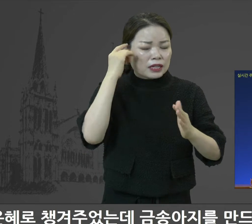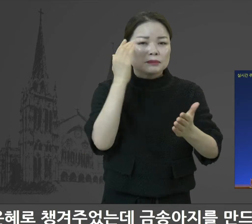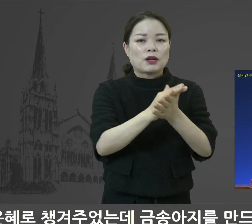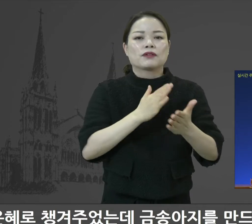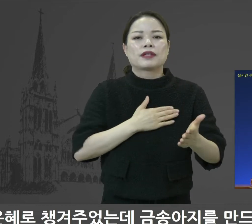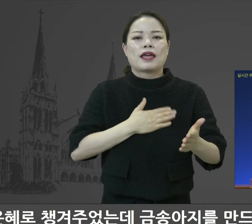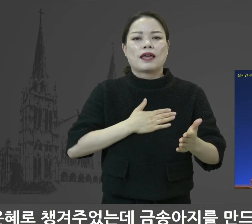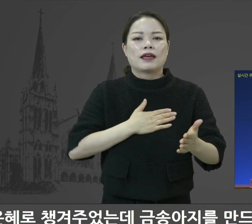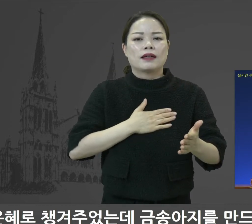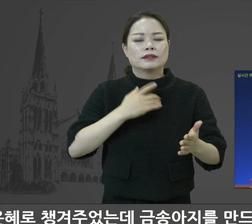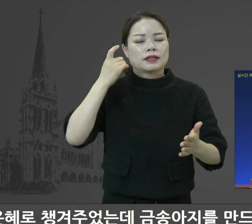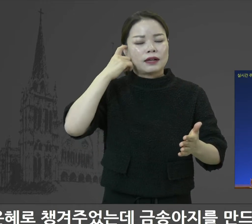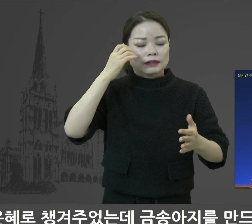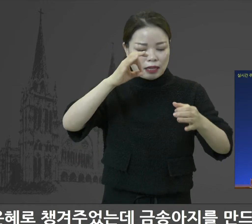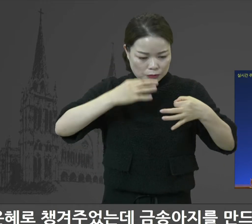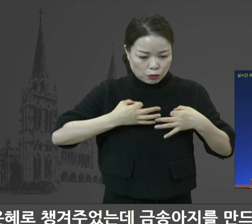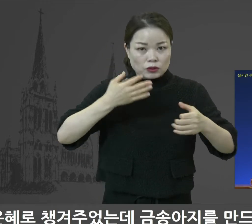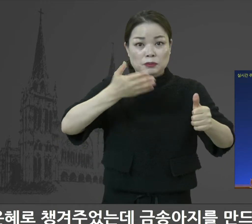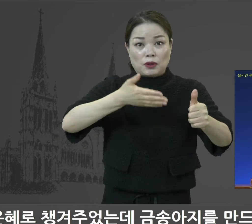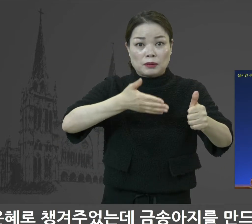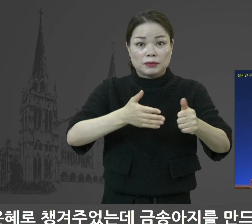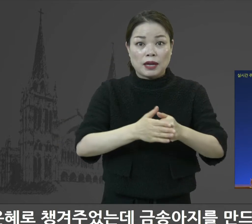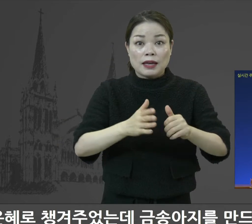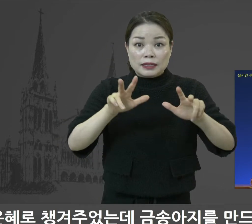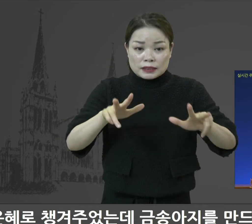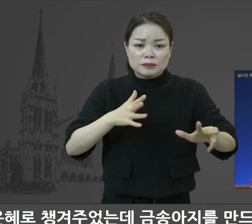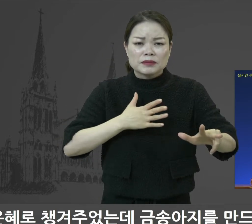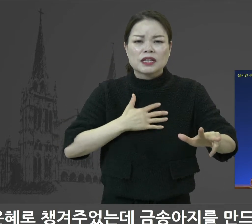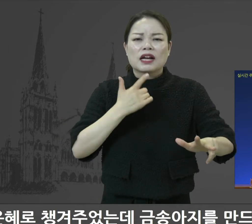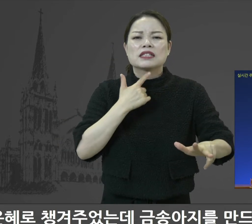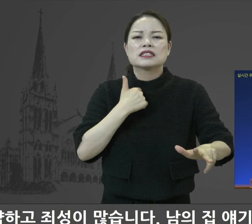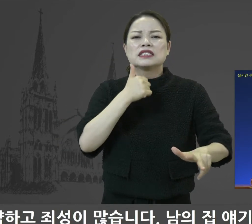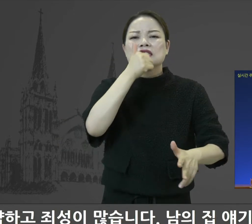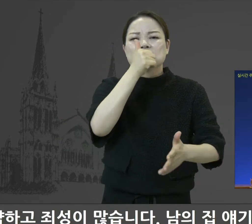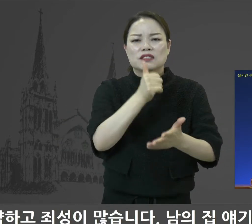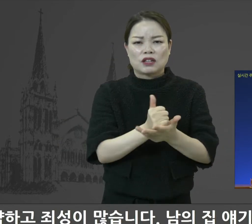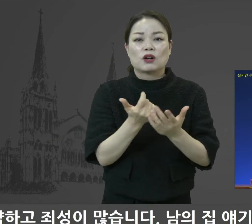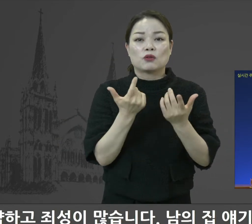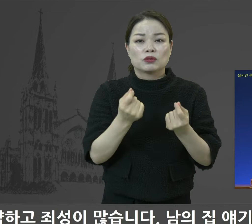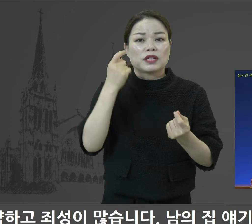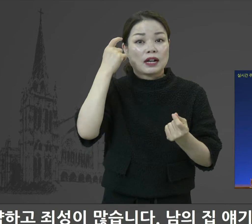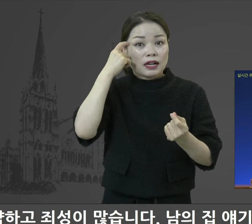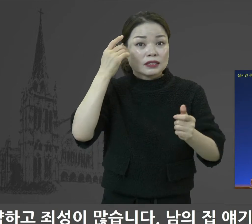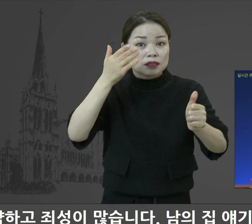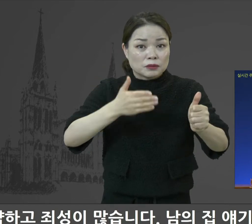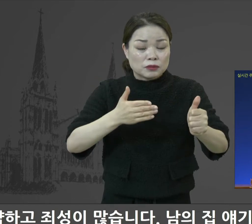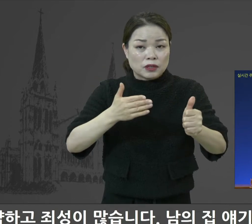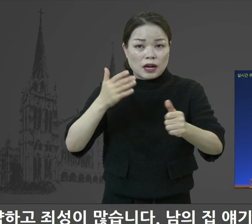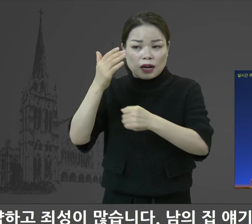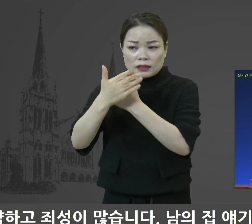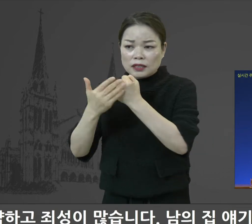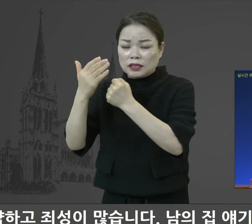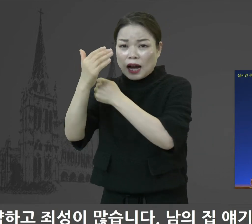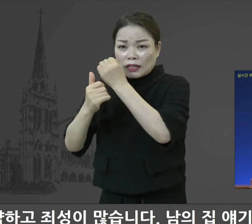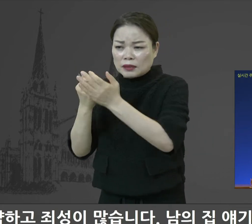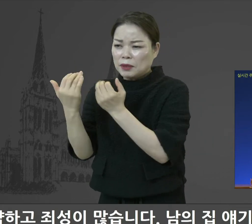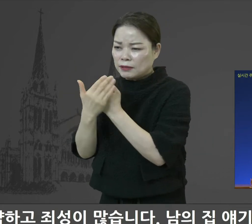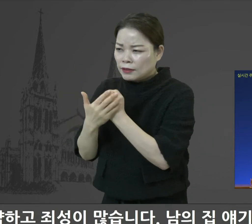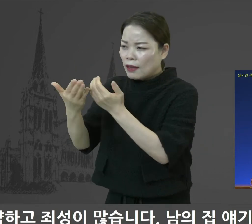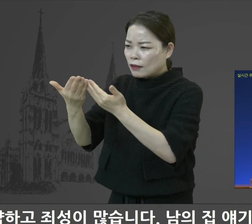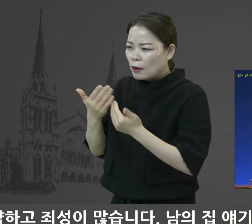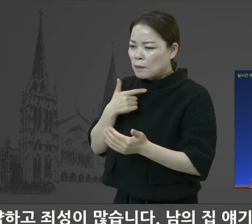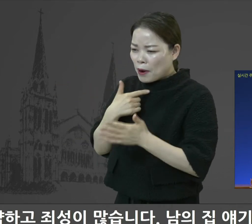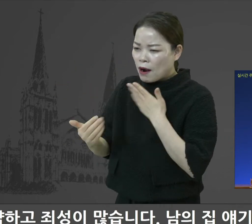바랍니다. 이거 내 얘기일 수 있습니다. 지금 내가 짓는 죄일 수도 있습니다. 하나님의 은혜 맛보고 얼마 안 가서